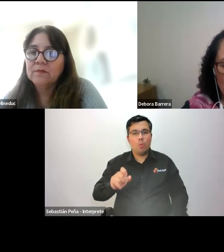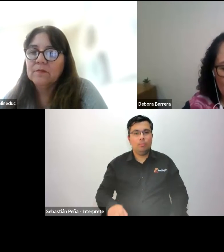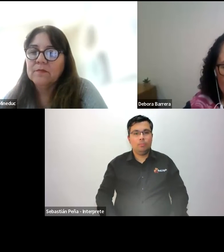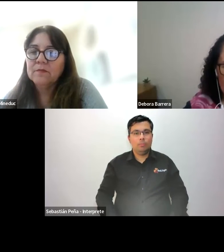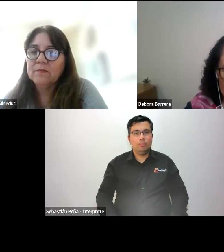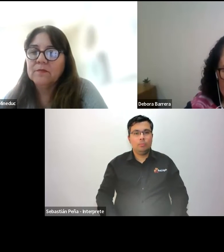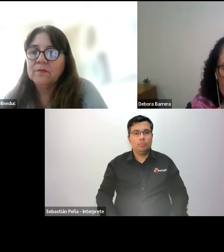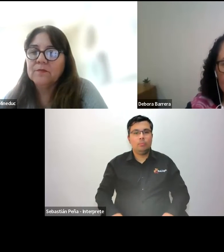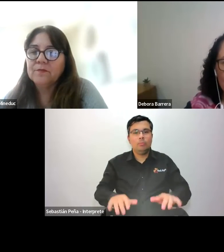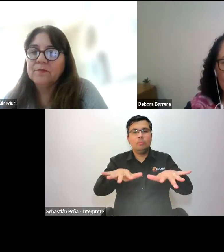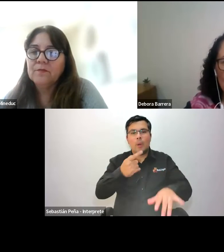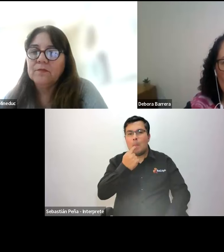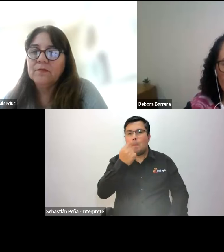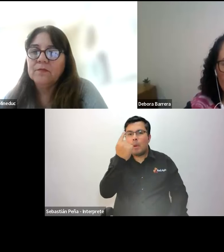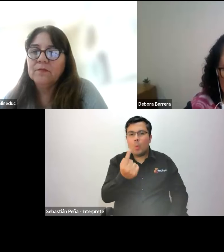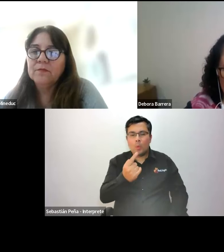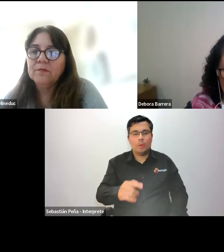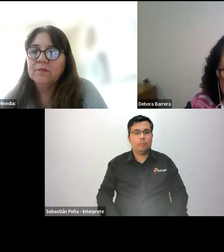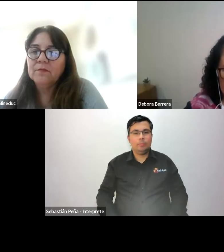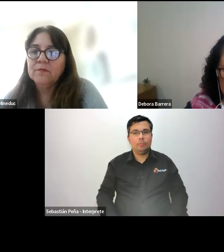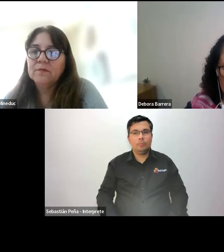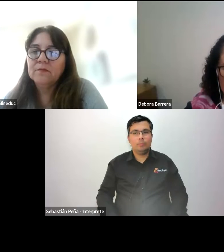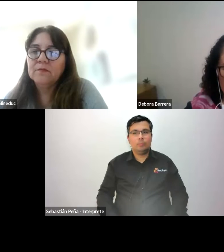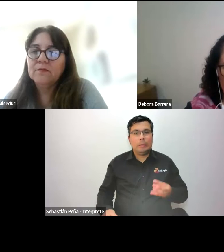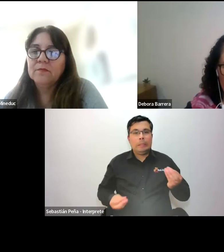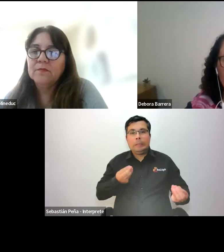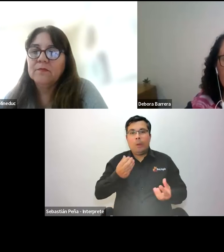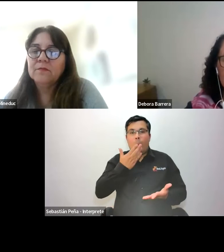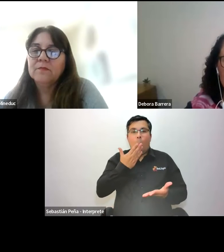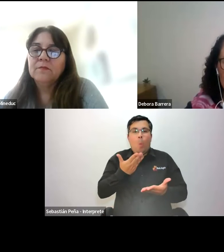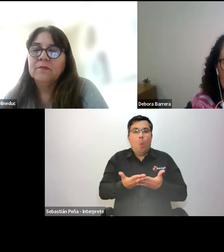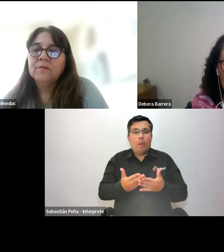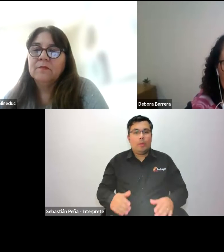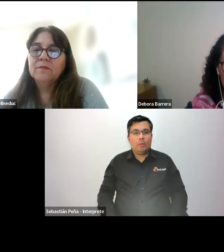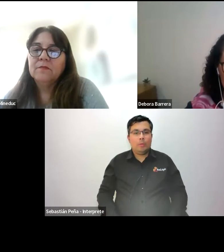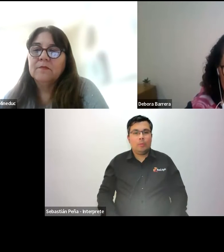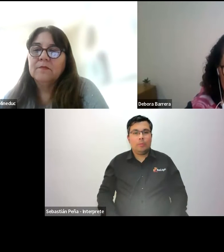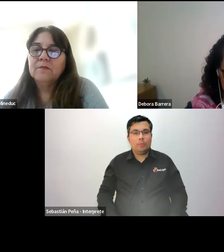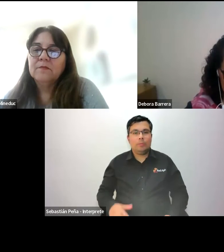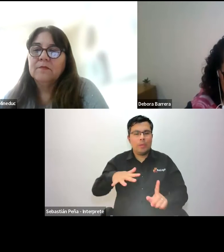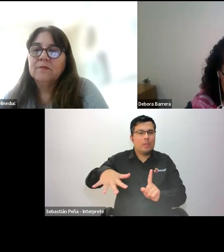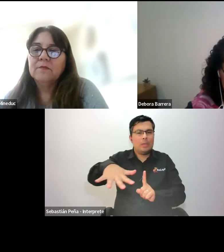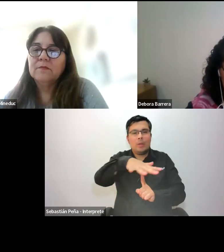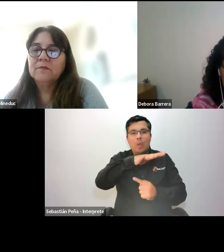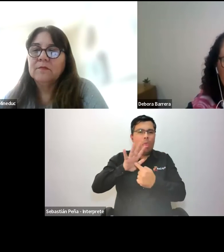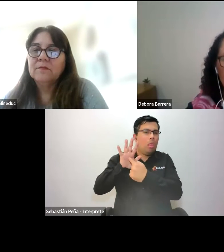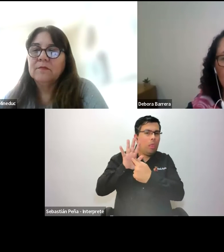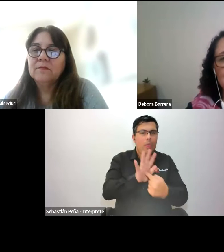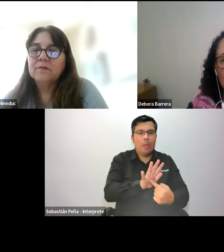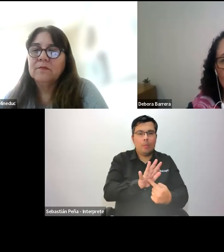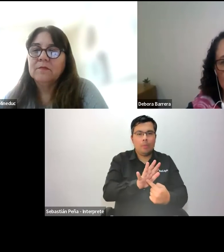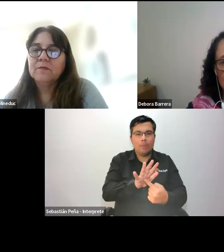Juan Pablo, ¿qué hacer cuando se producen situaciones de discriminación arbitraria en